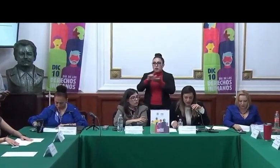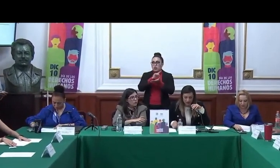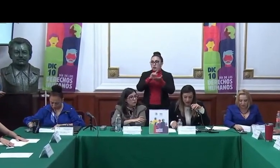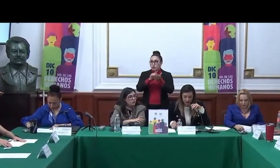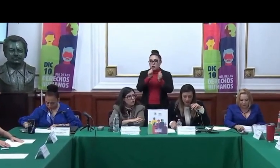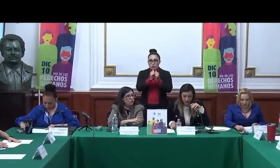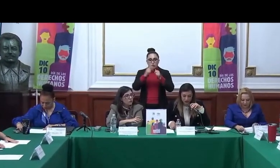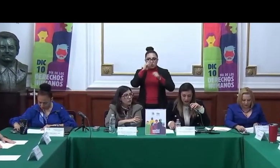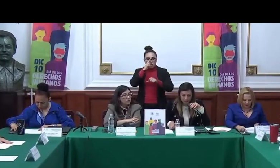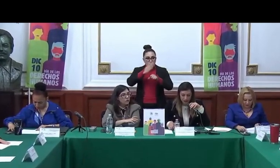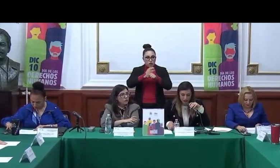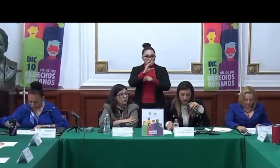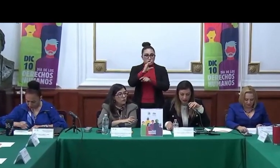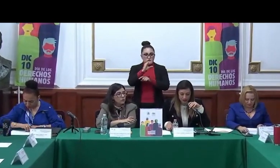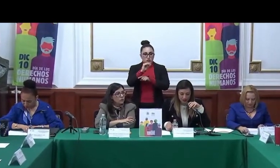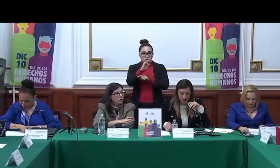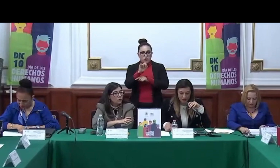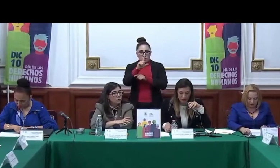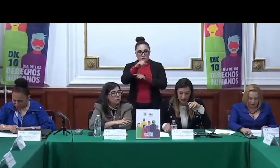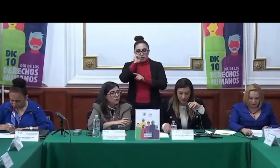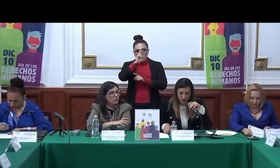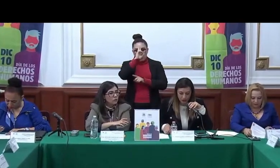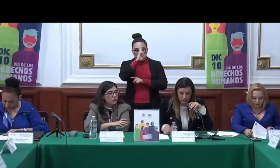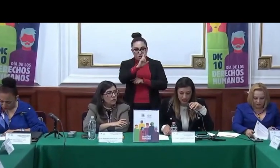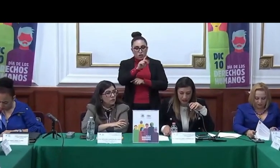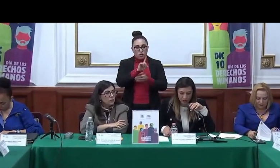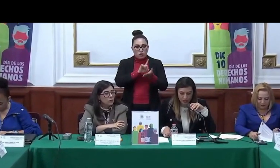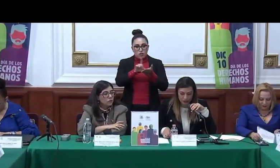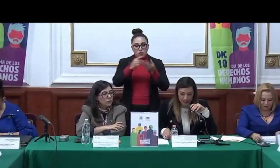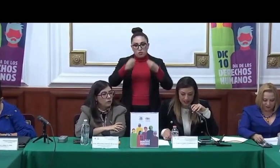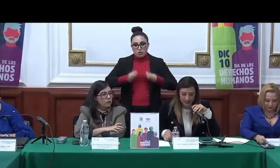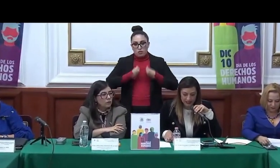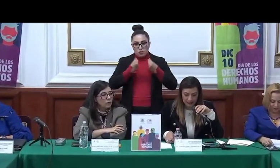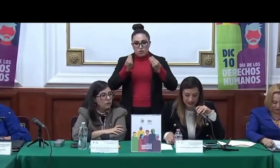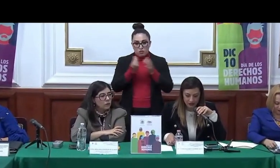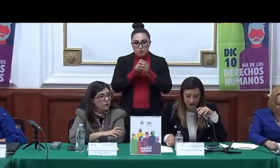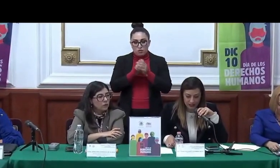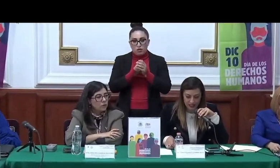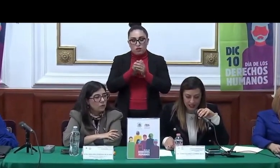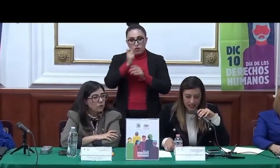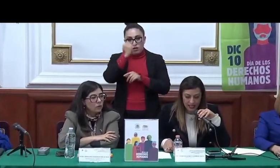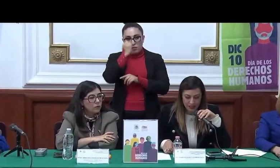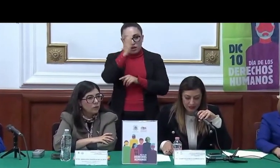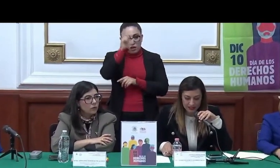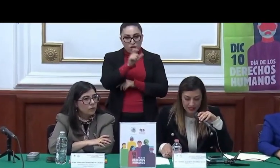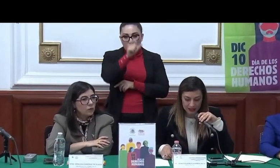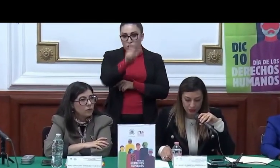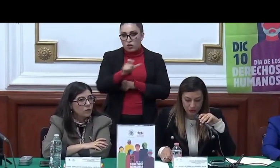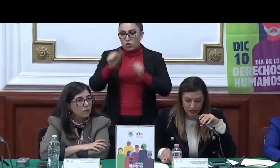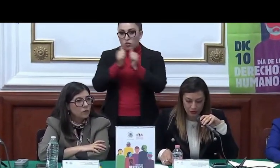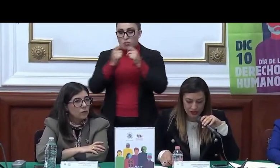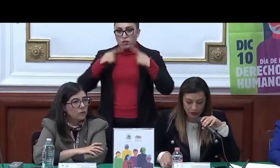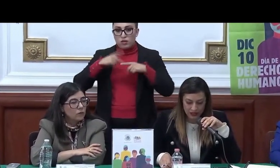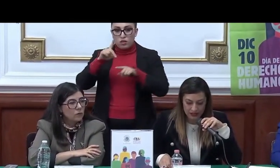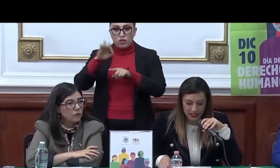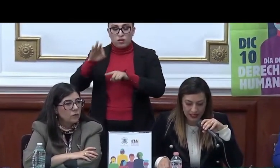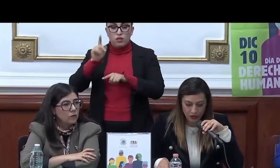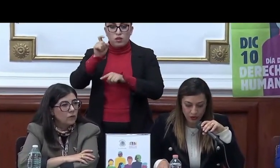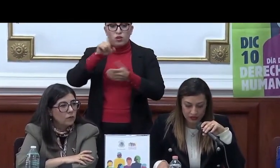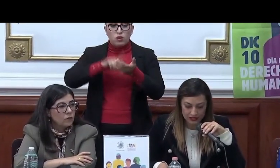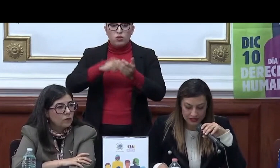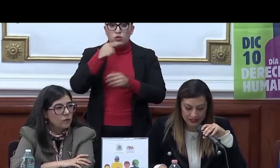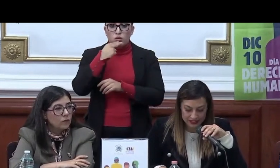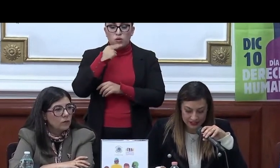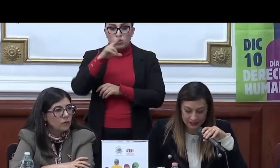Responsabilidad Civil para la protección del derecho a la vida privada, el honor y la propia imagen en el Distrito Federal en materia de uso del lenguaje incluyente y